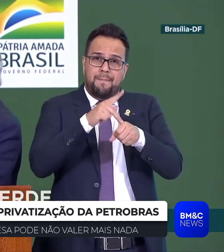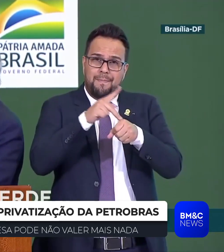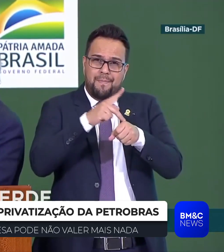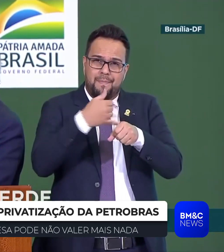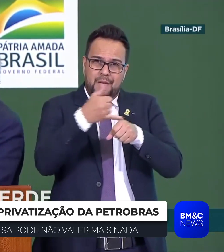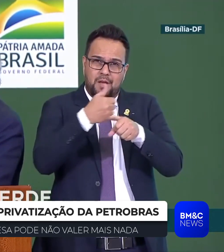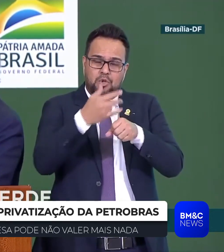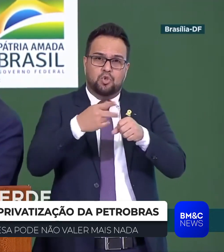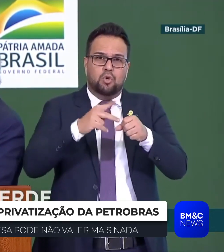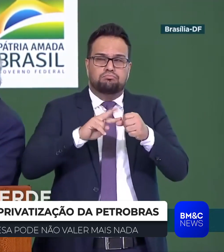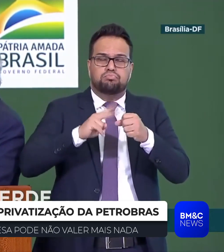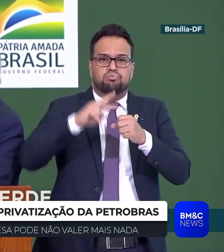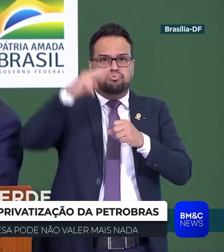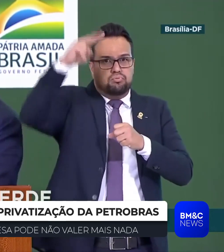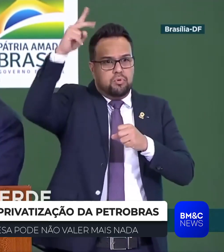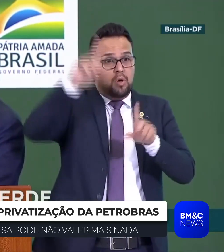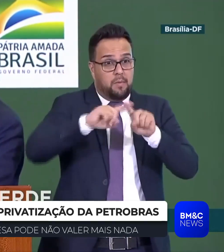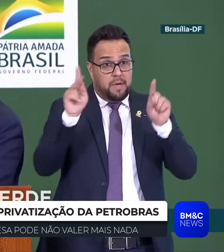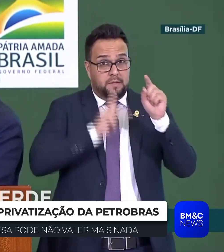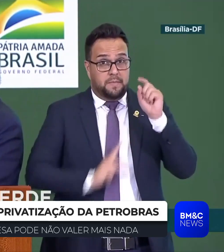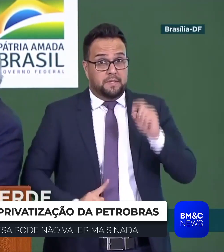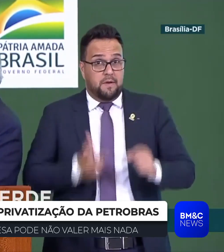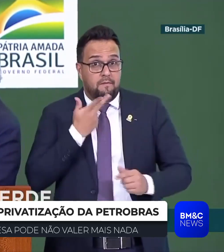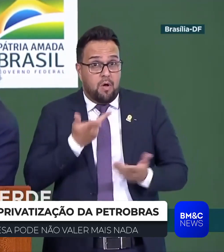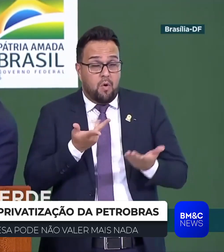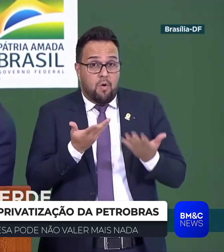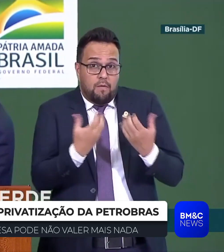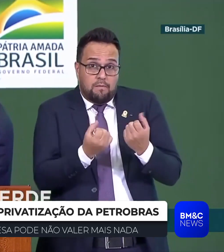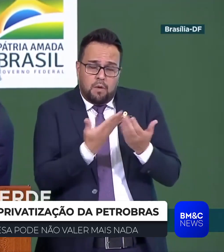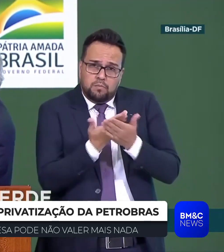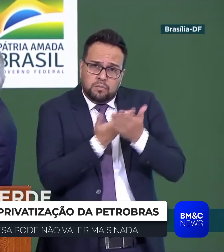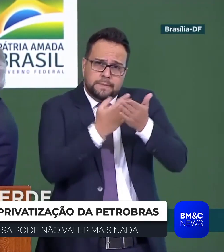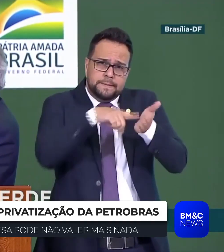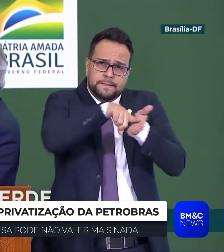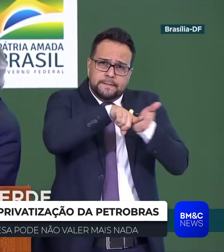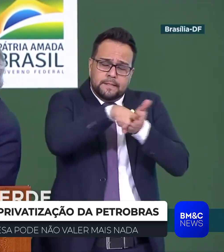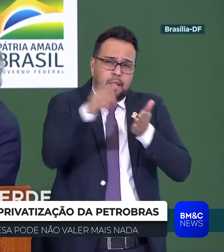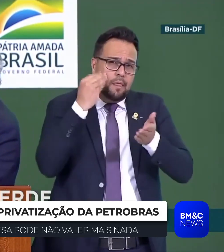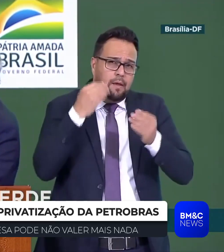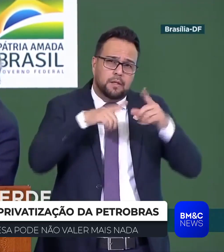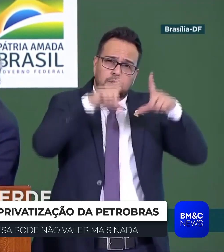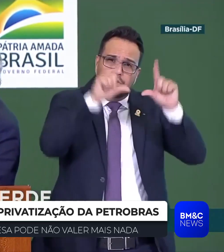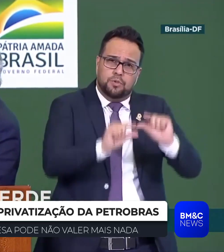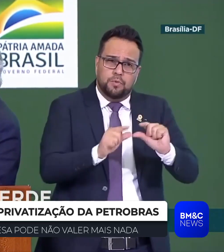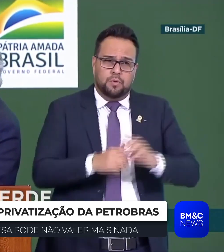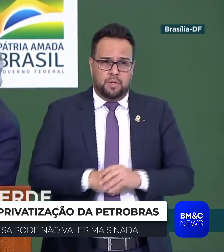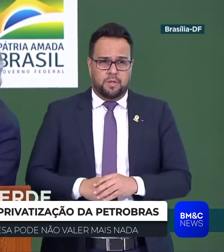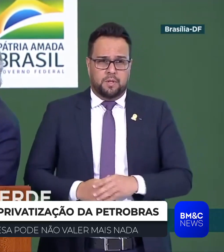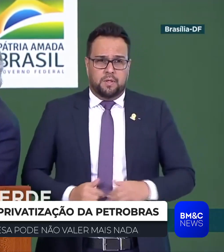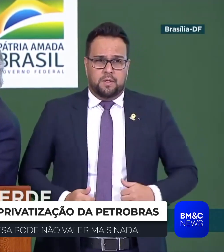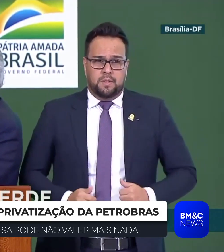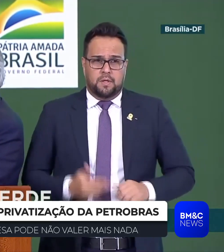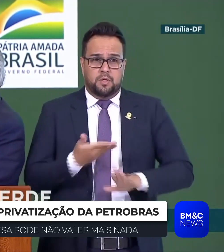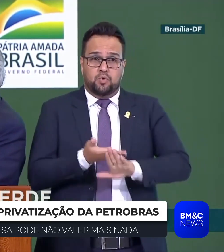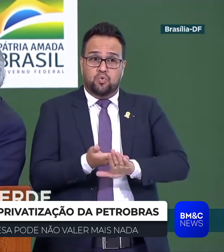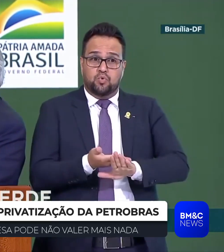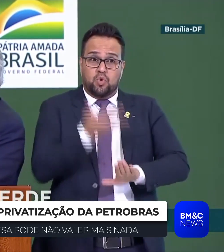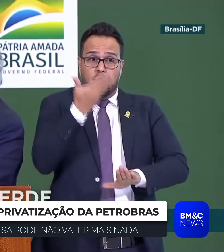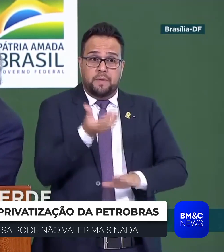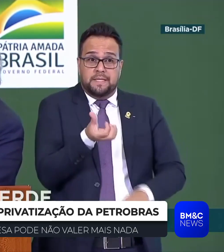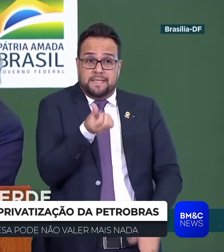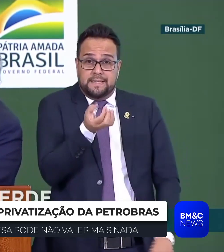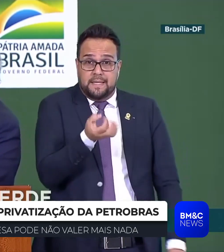presidente dizer: olha, vamos estudar isso aí, isso é um problema. O negócio sobe 6%, de repente. São